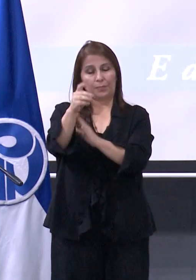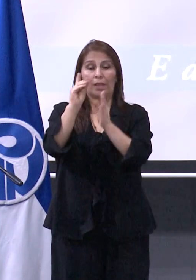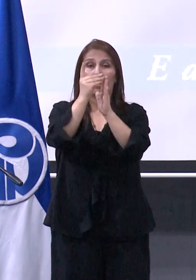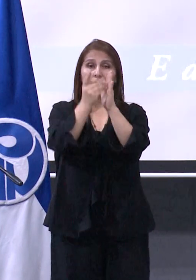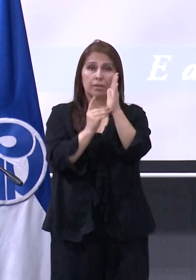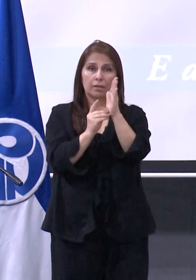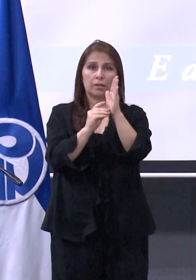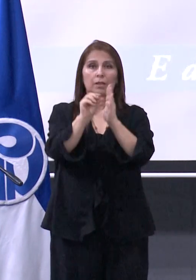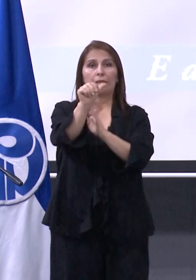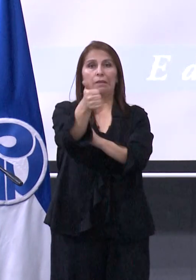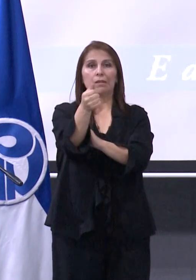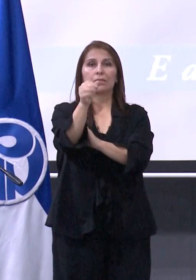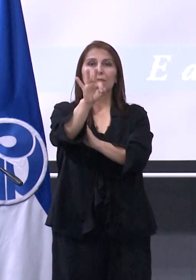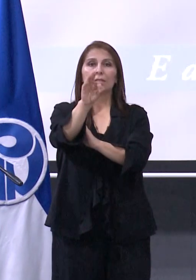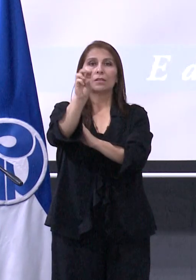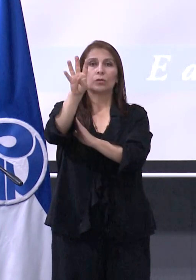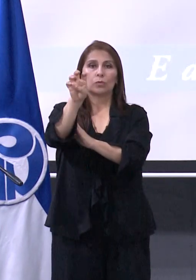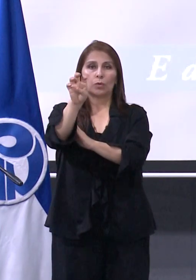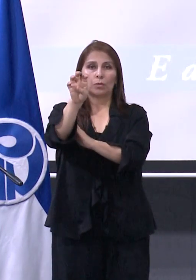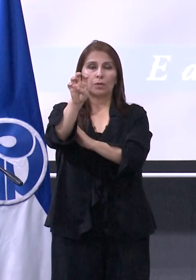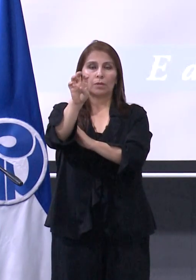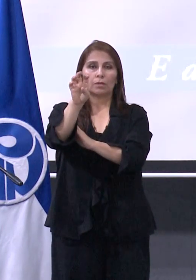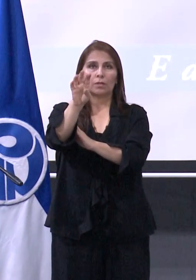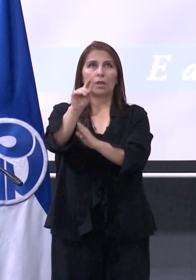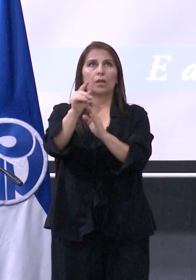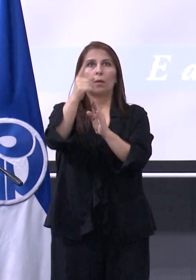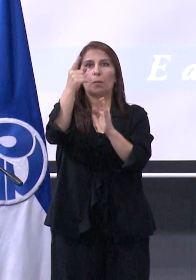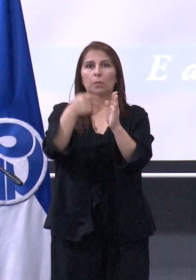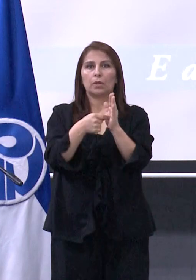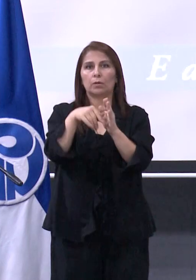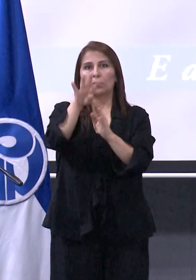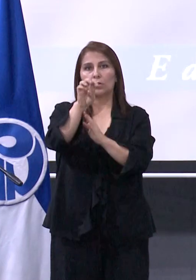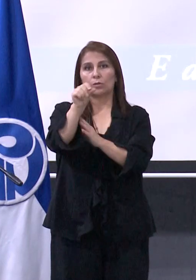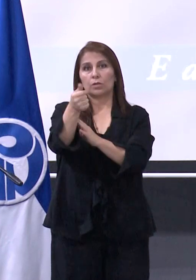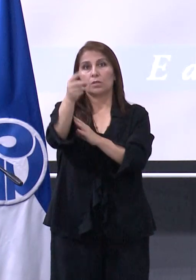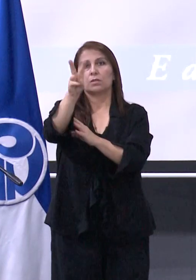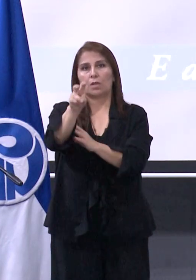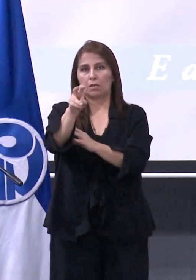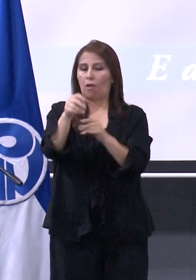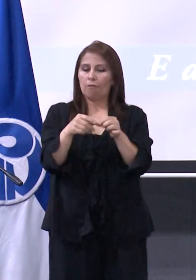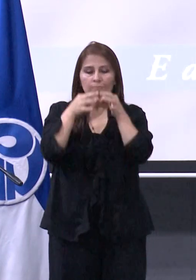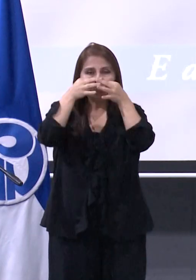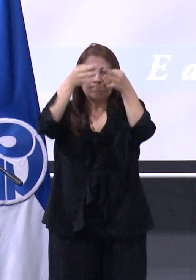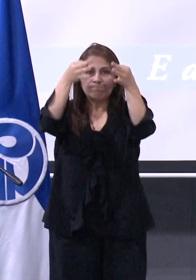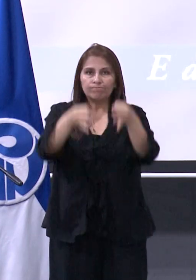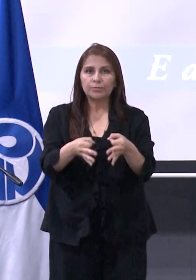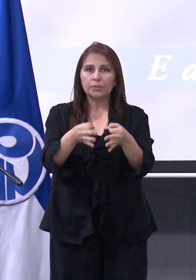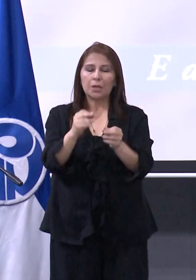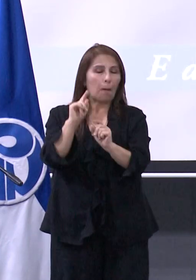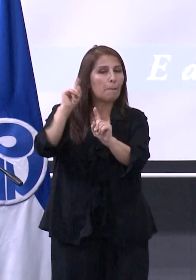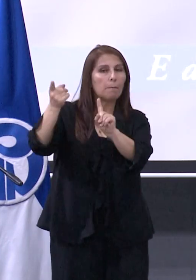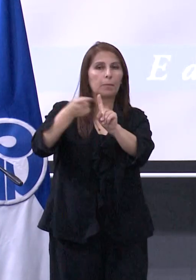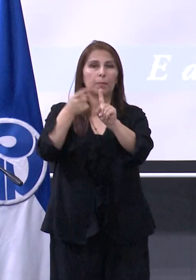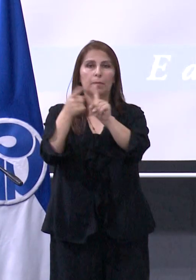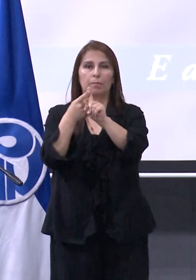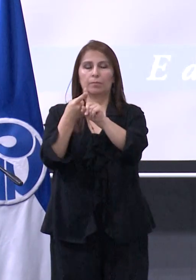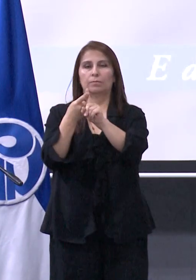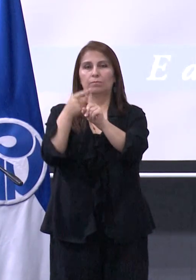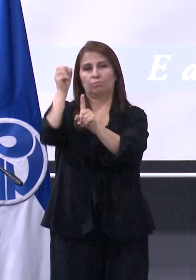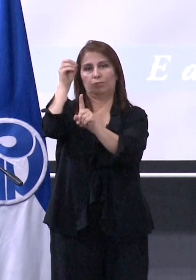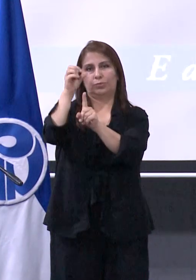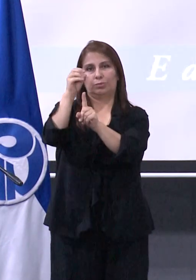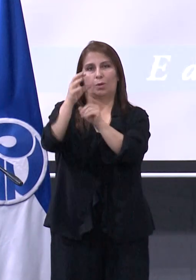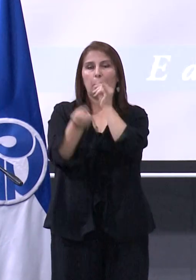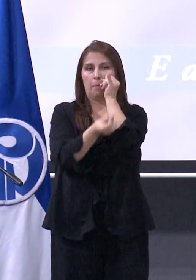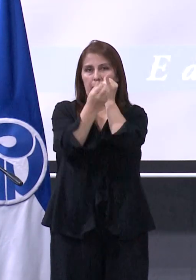1039 ya esté en 1917 ya como tal luego en firme y se lleva a cabo este primer congreso pedagógico